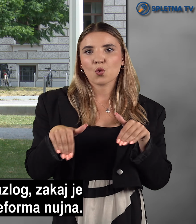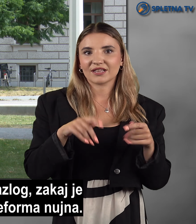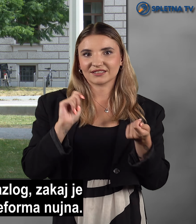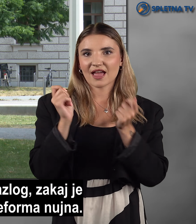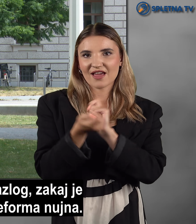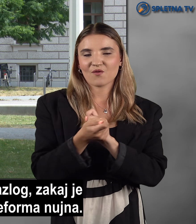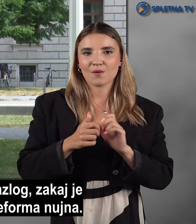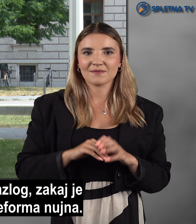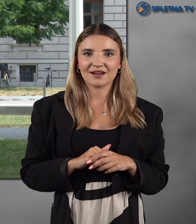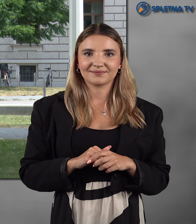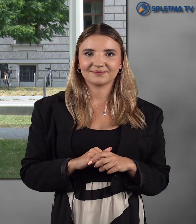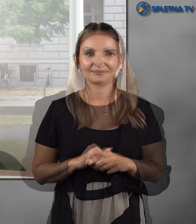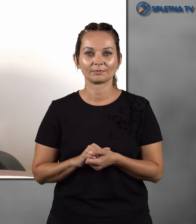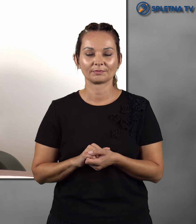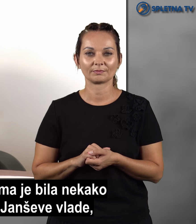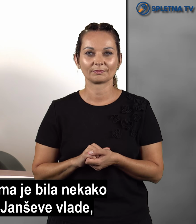reforma nujna.